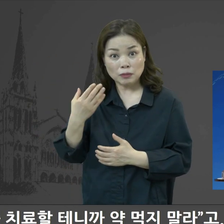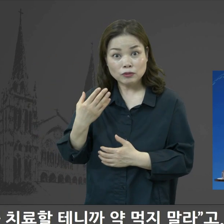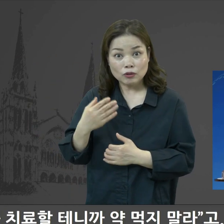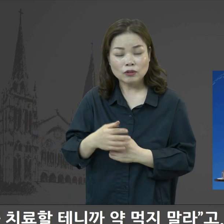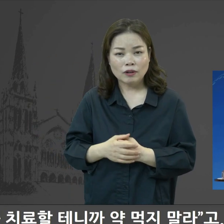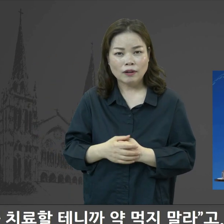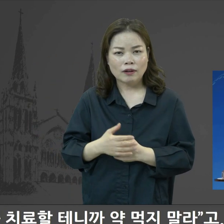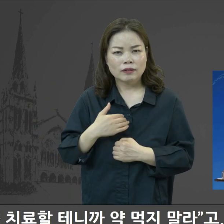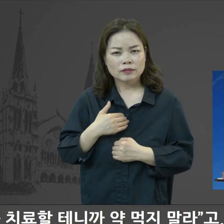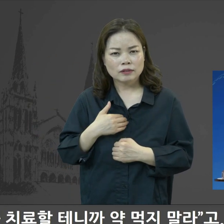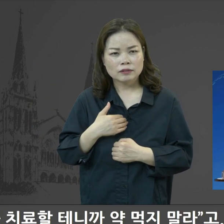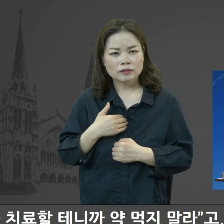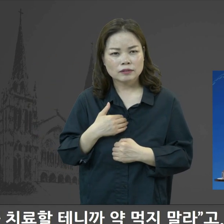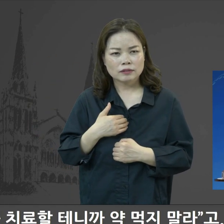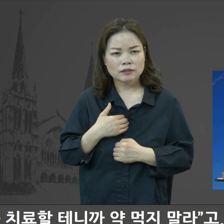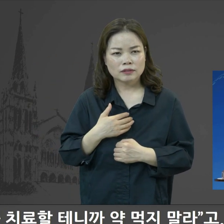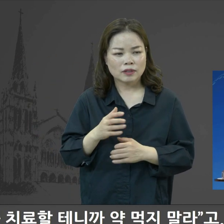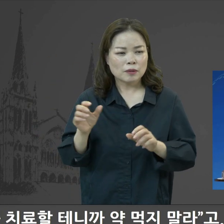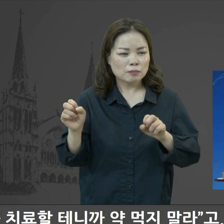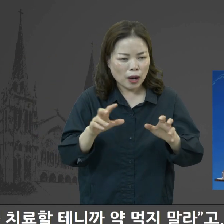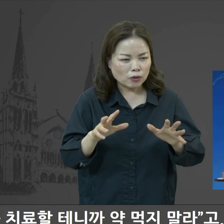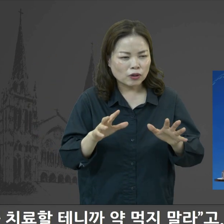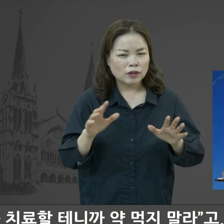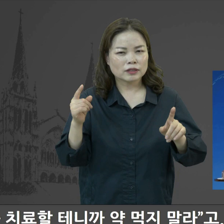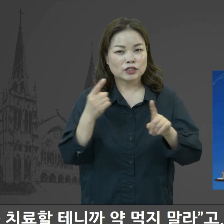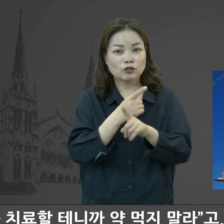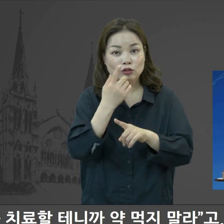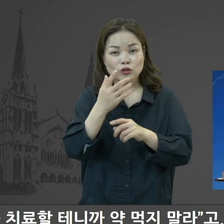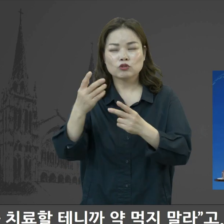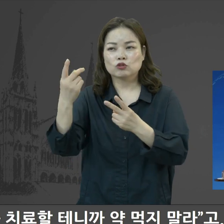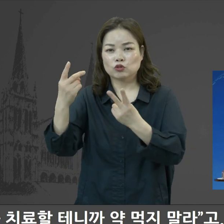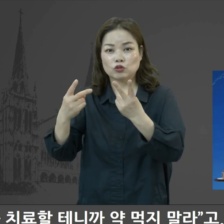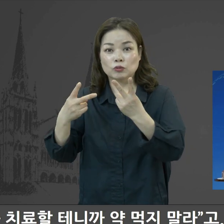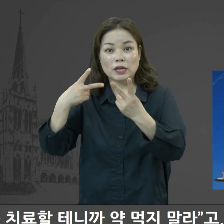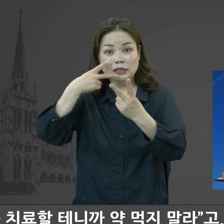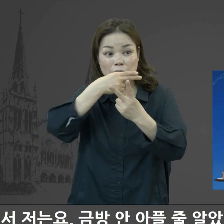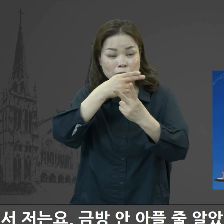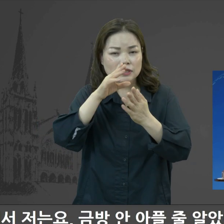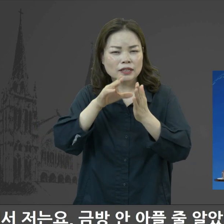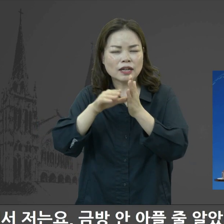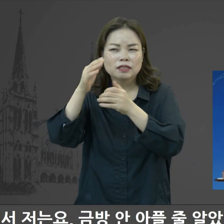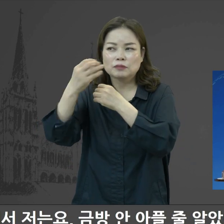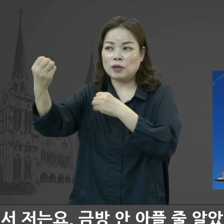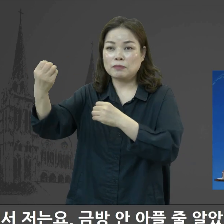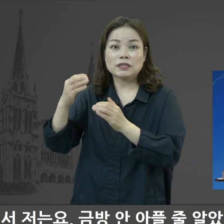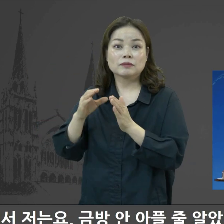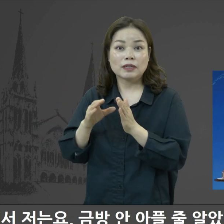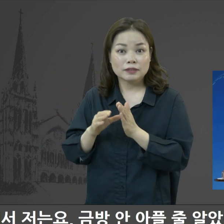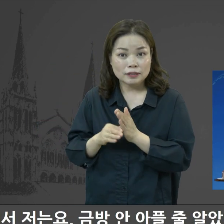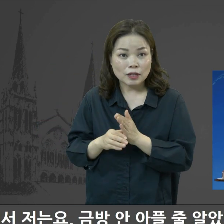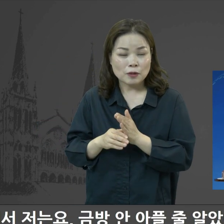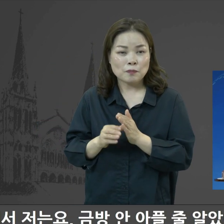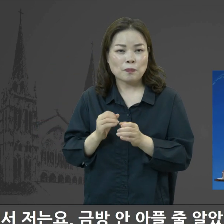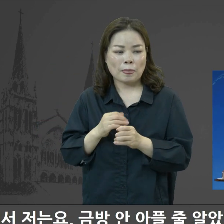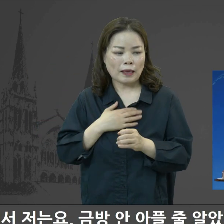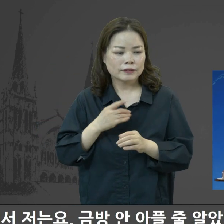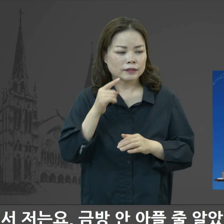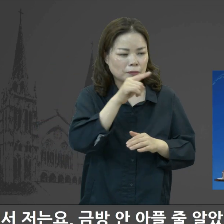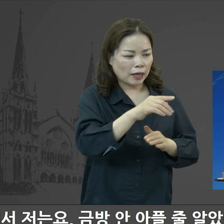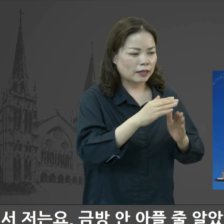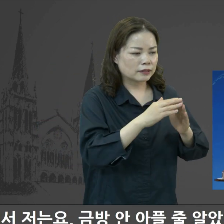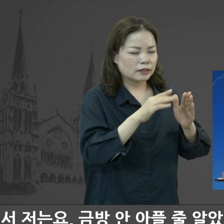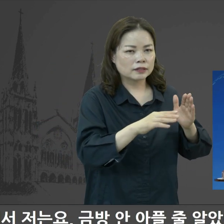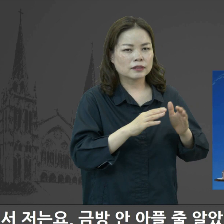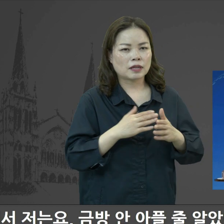말씀하셔서 저는요, 금방 안 아플 줄 알았어요. 그래서 두 번째 금식 할 때 하나님께서 그 말씀하셔서 내려와가지고요,